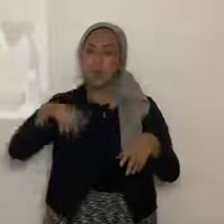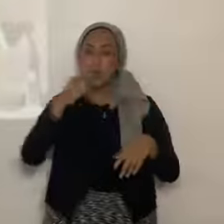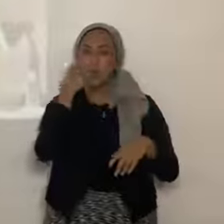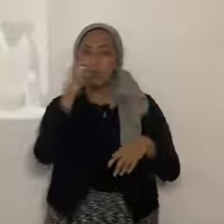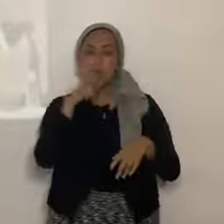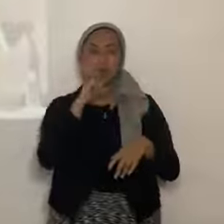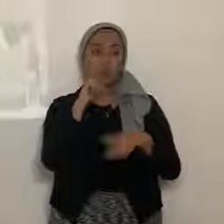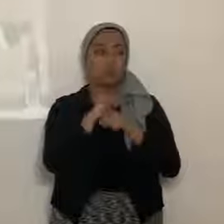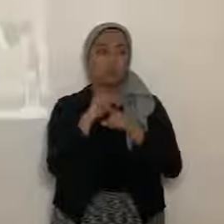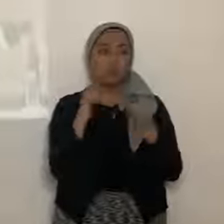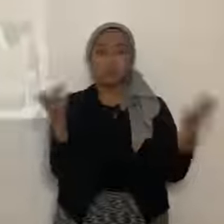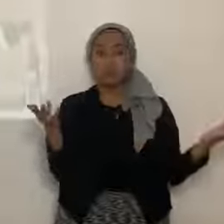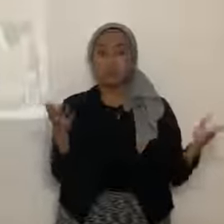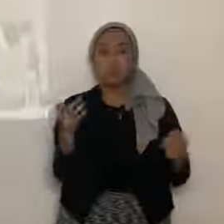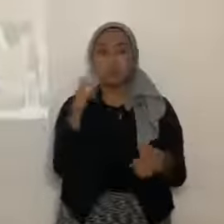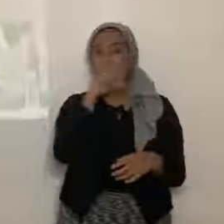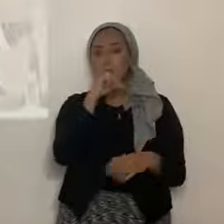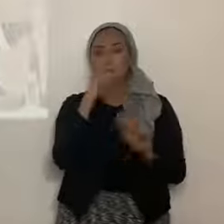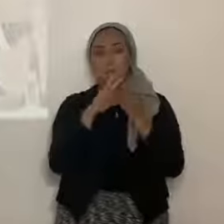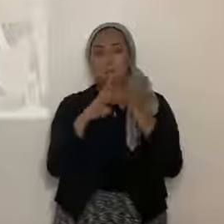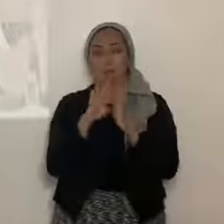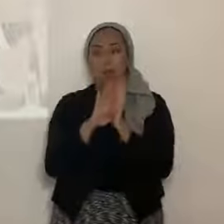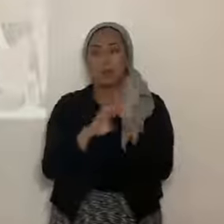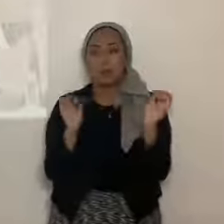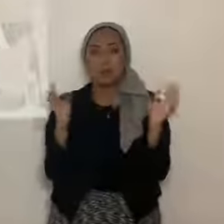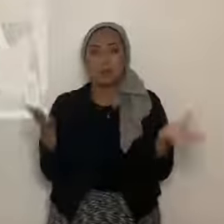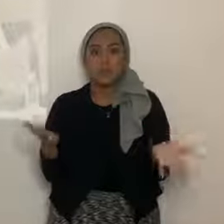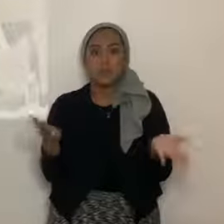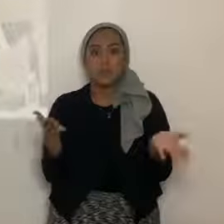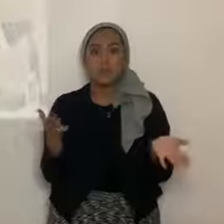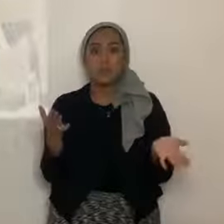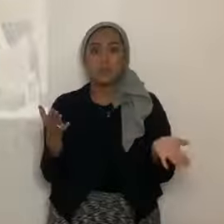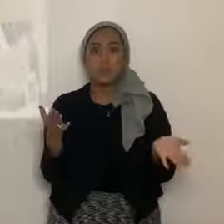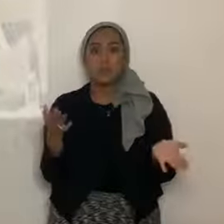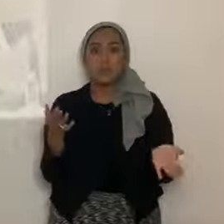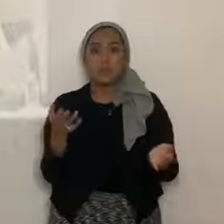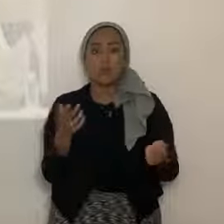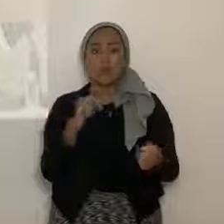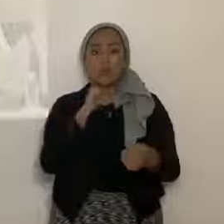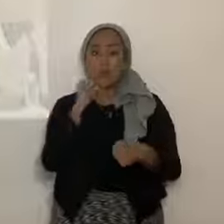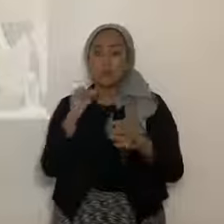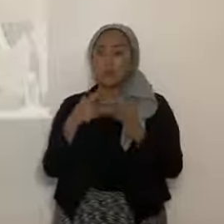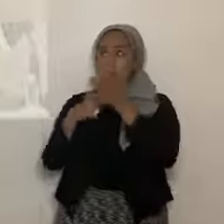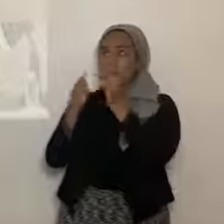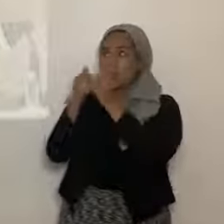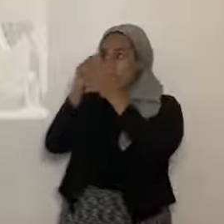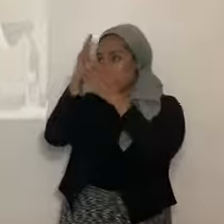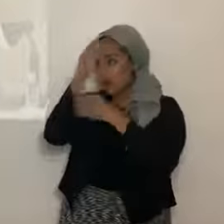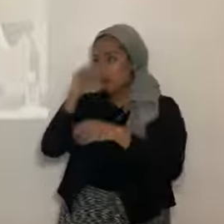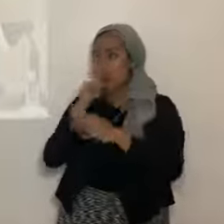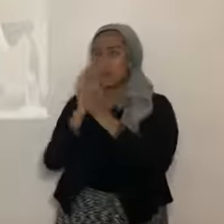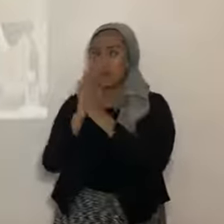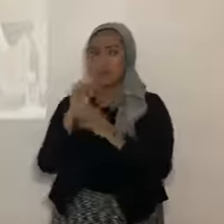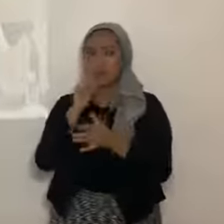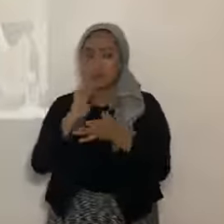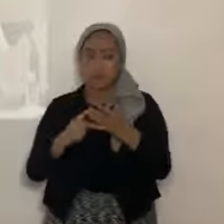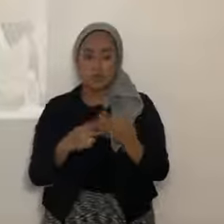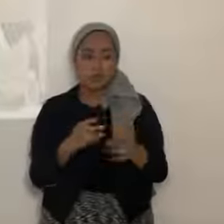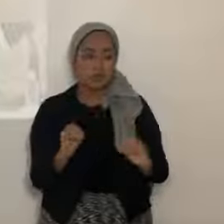practican, porque no leen la Biblia, no le hablan entero, no hacen oración, no leen un salmo siquiera una vez